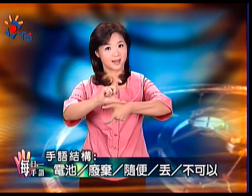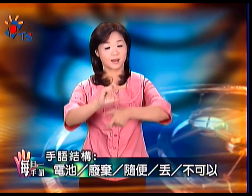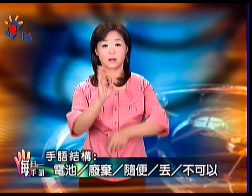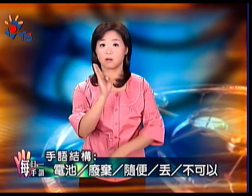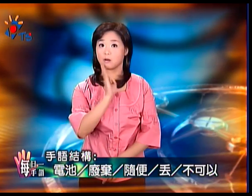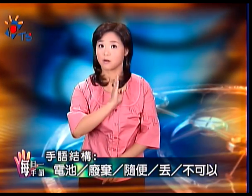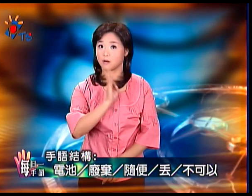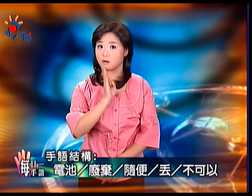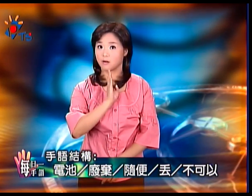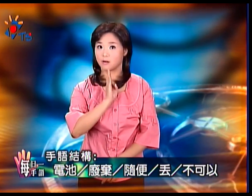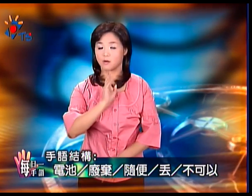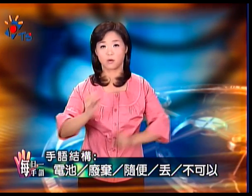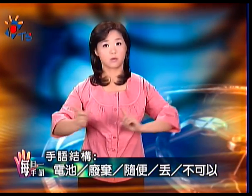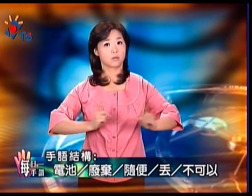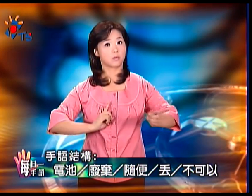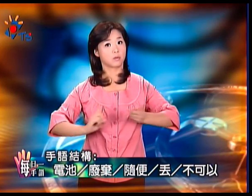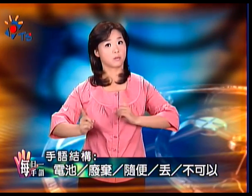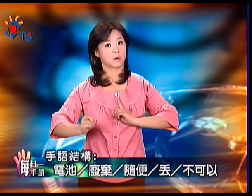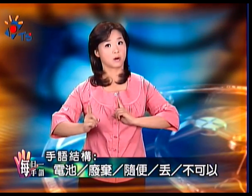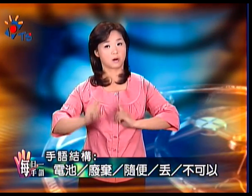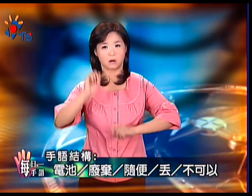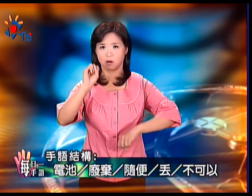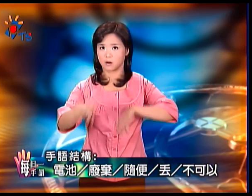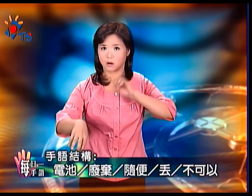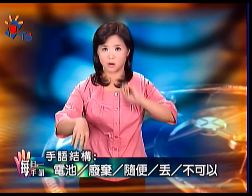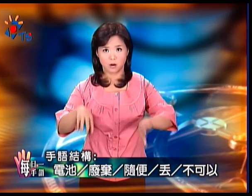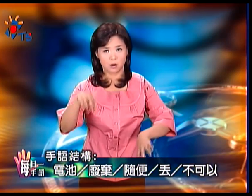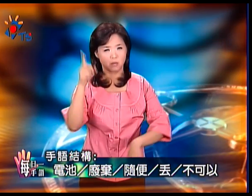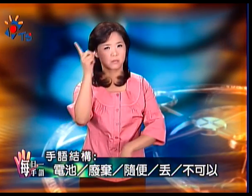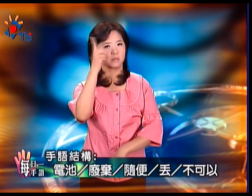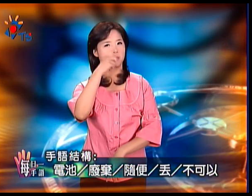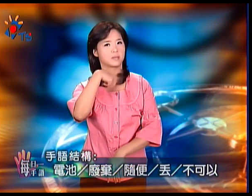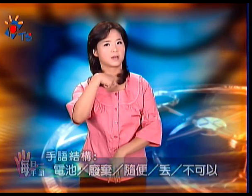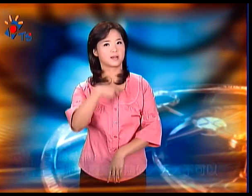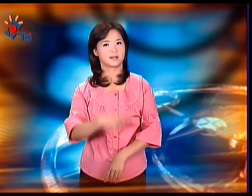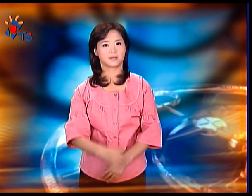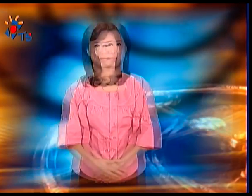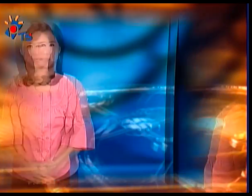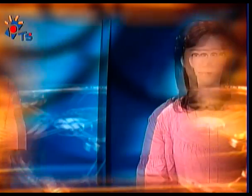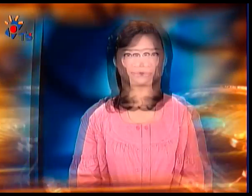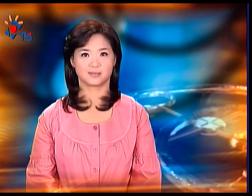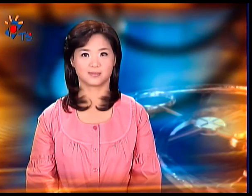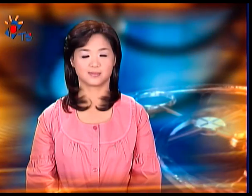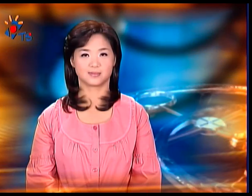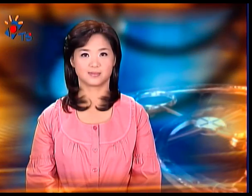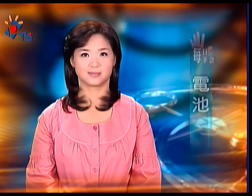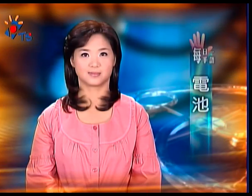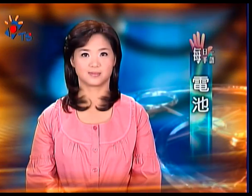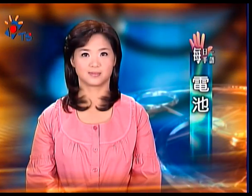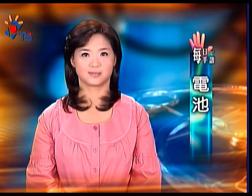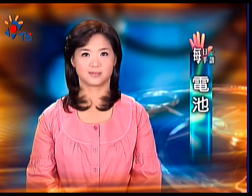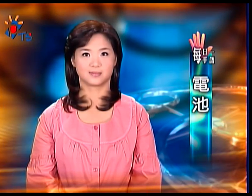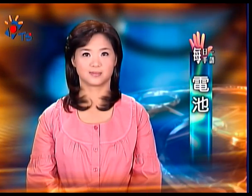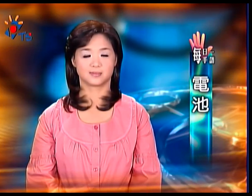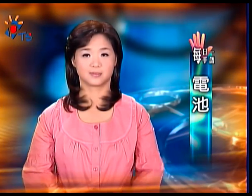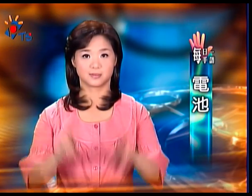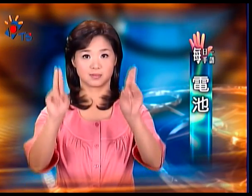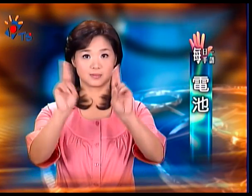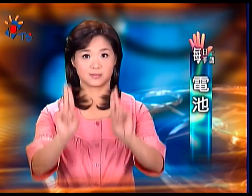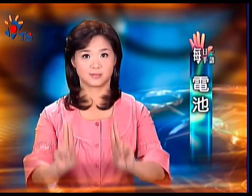废弃、随便、丢、不可以。电池的手语在这里可以先比出